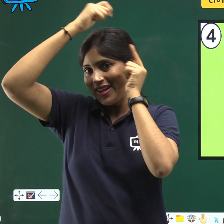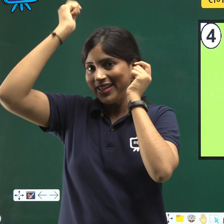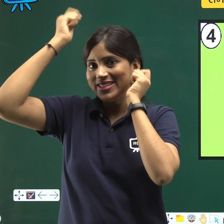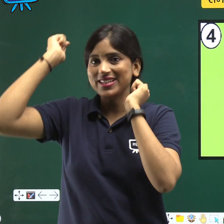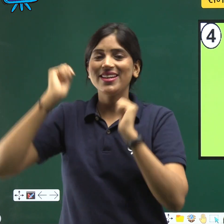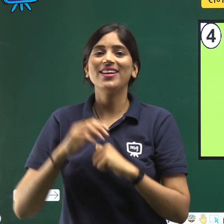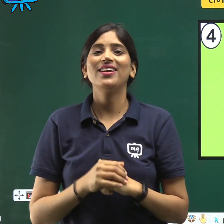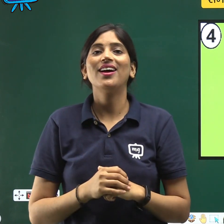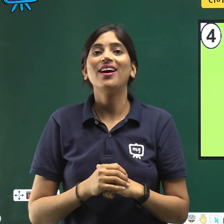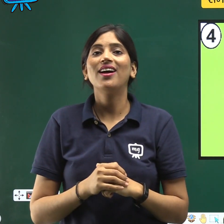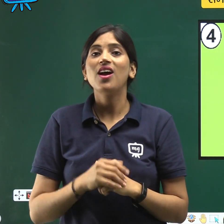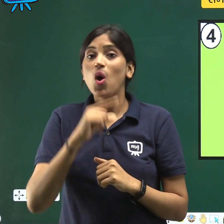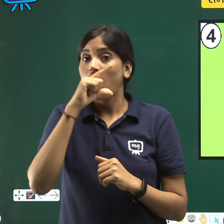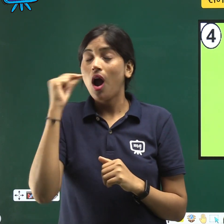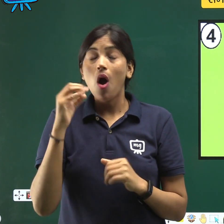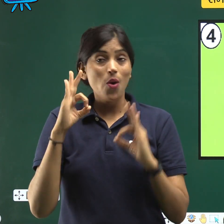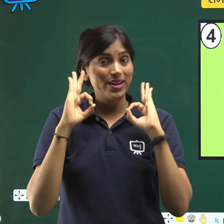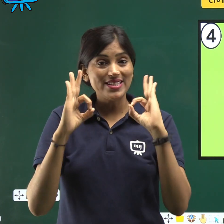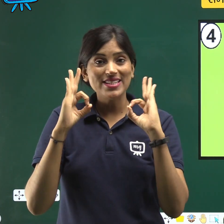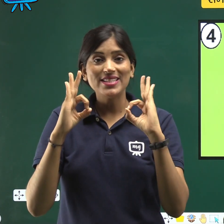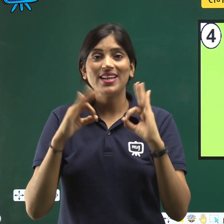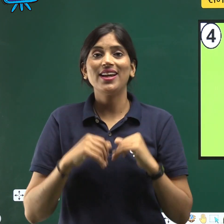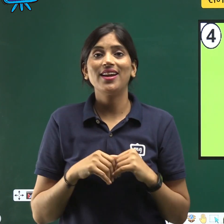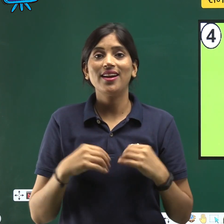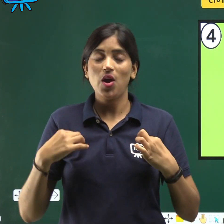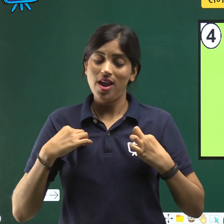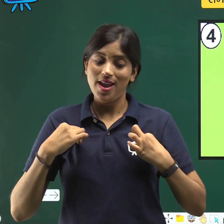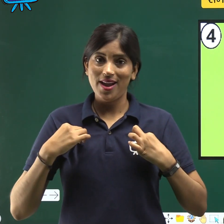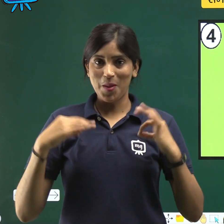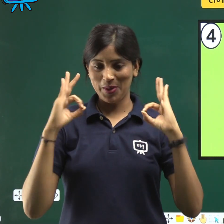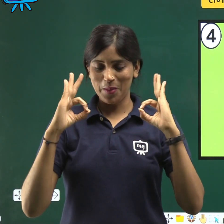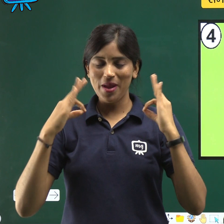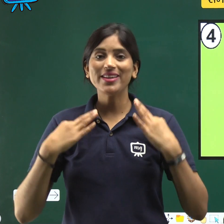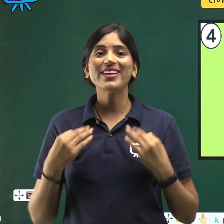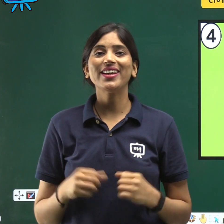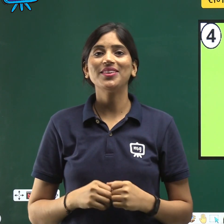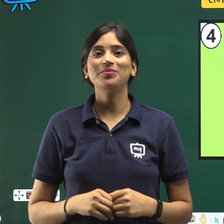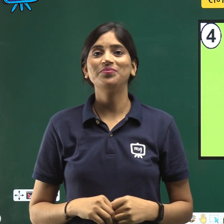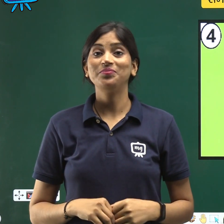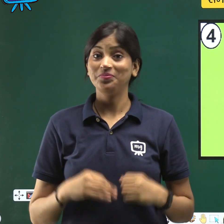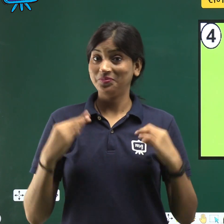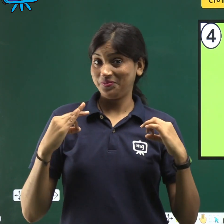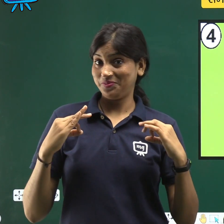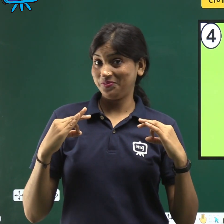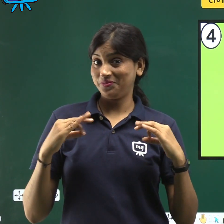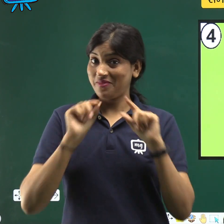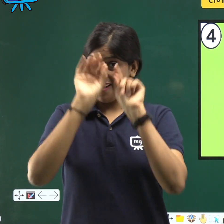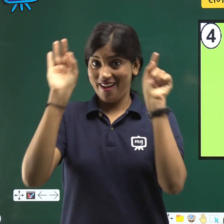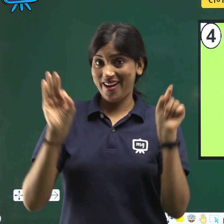चाहिए और अच्छे से कपड़े पहनकर तैयार